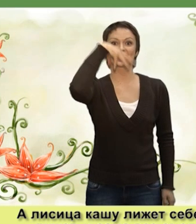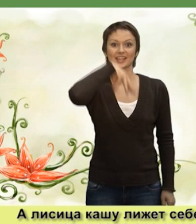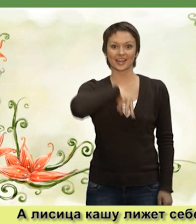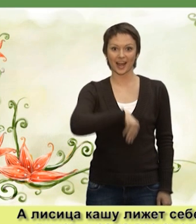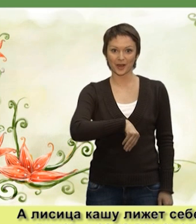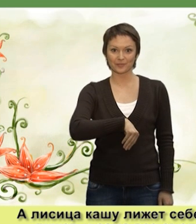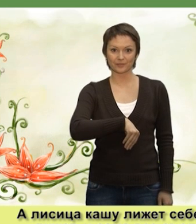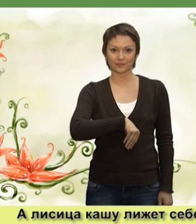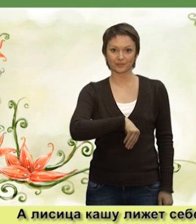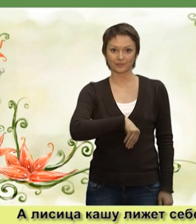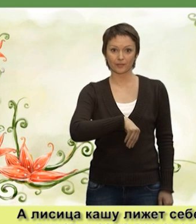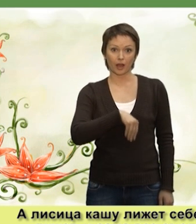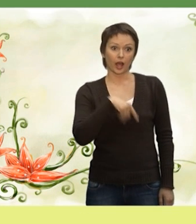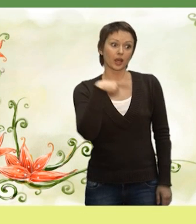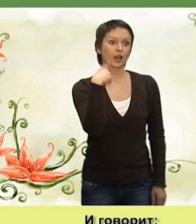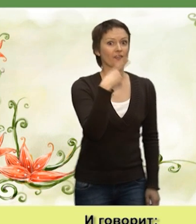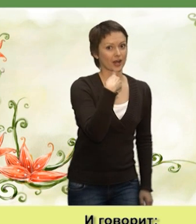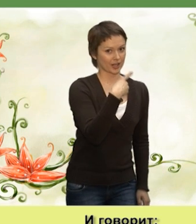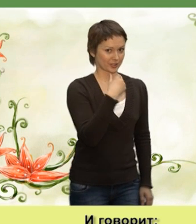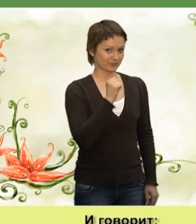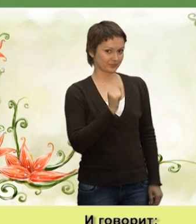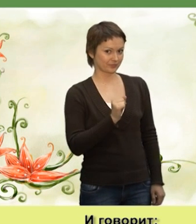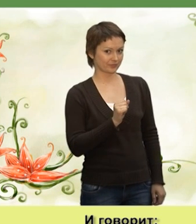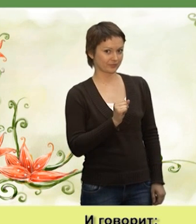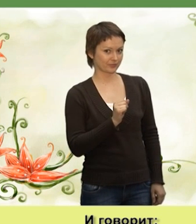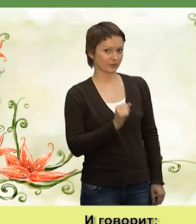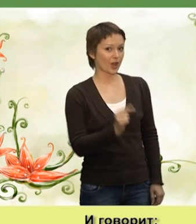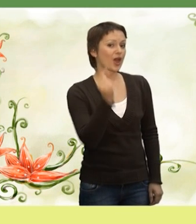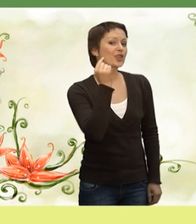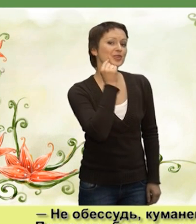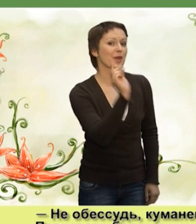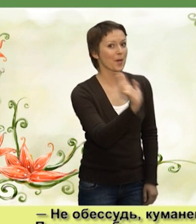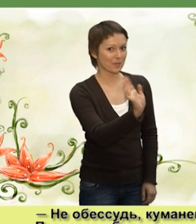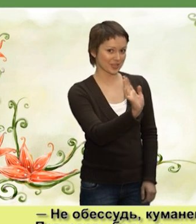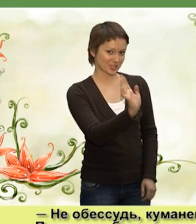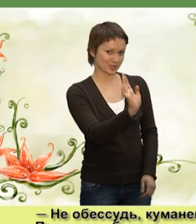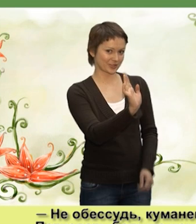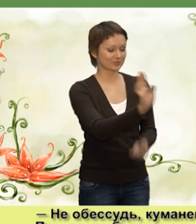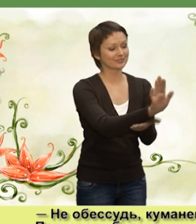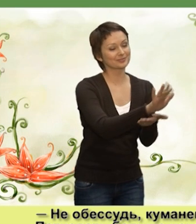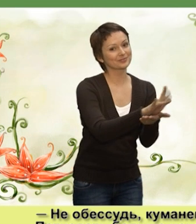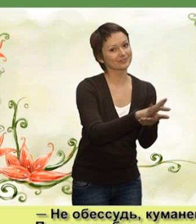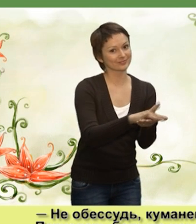все съела. И говорит: «Не обессудь, куманек,